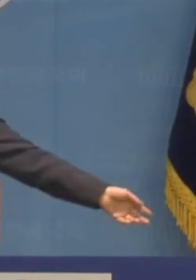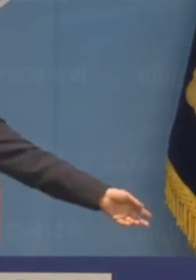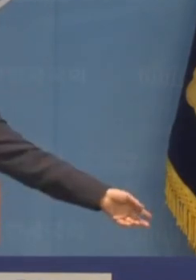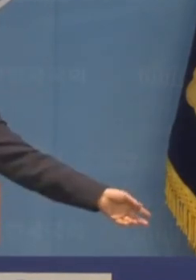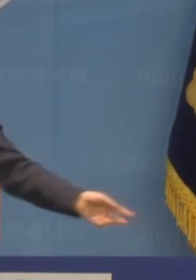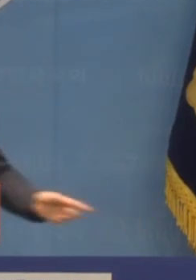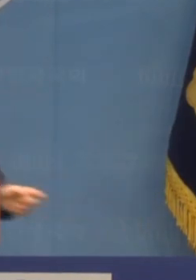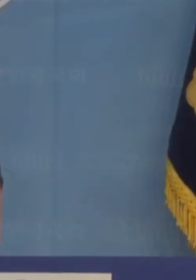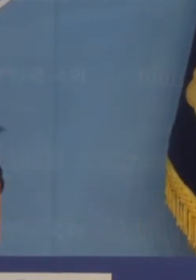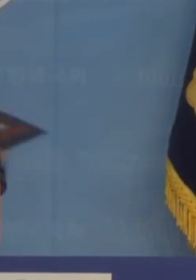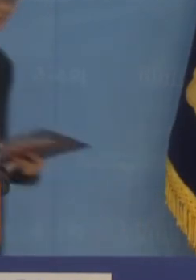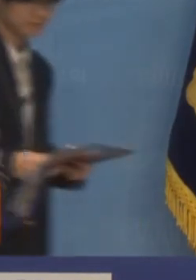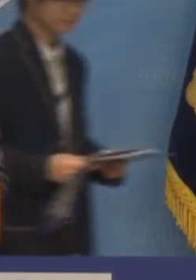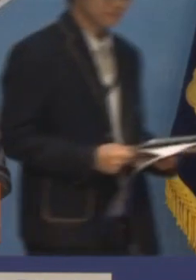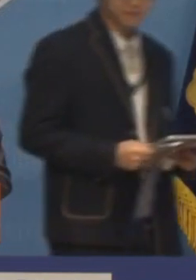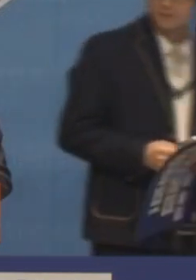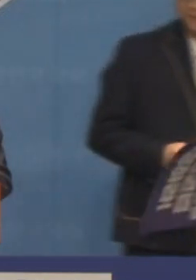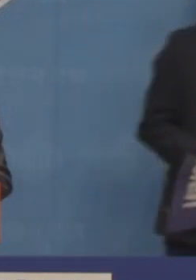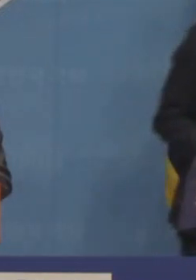여기 왼쪽으로도 쓰시.